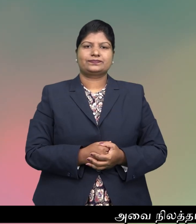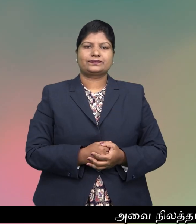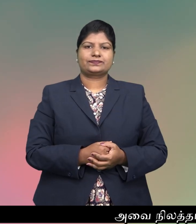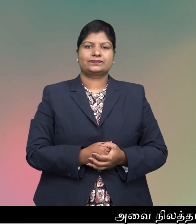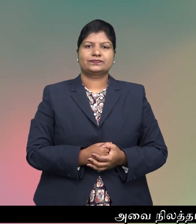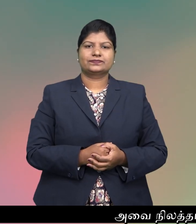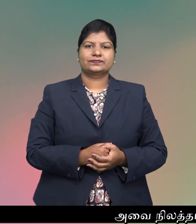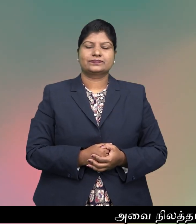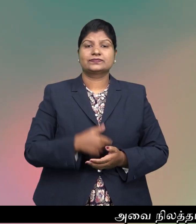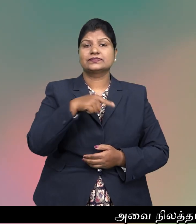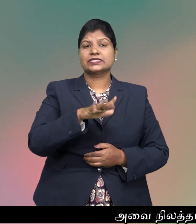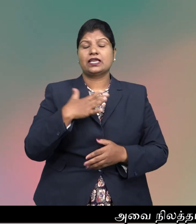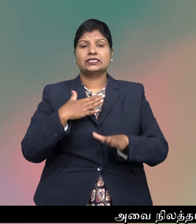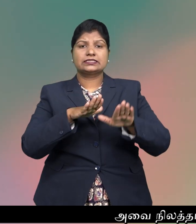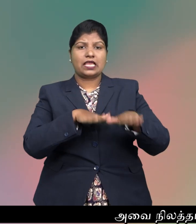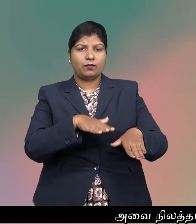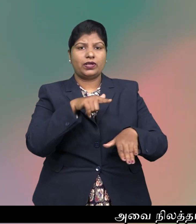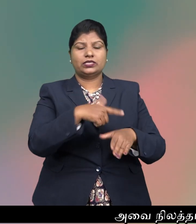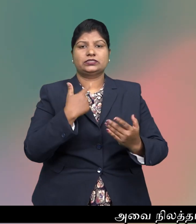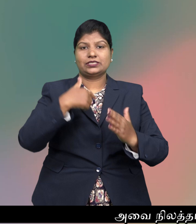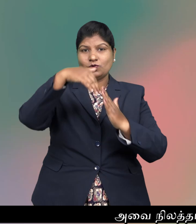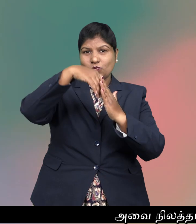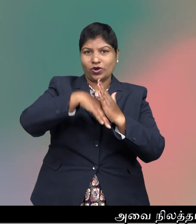அவை நிலத்தடி நீர் சேமிப்பை சார்ந்தது.